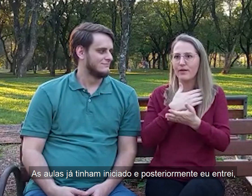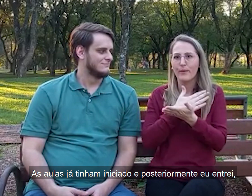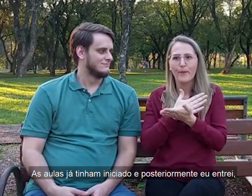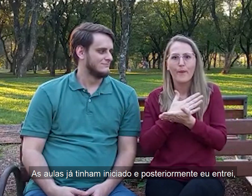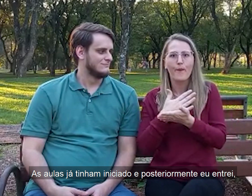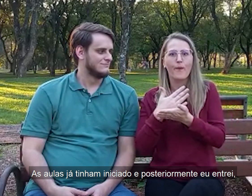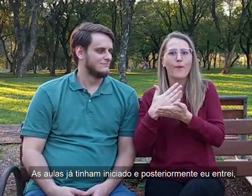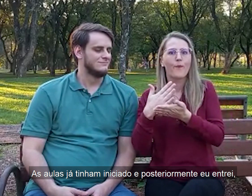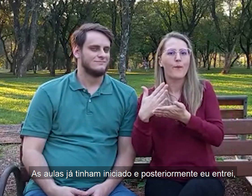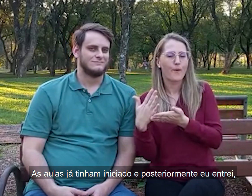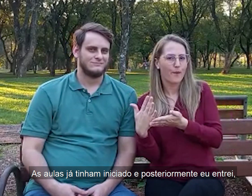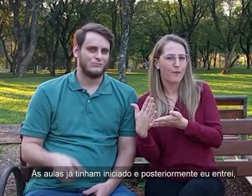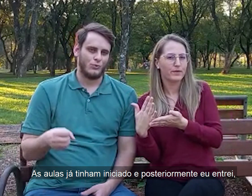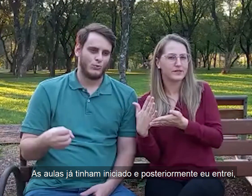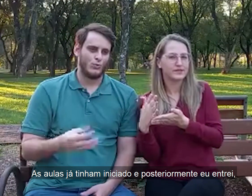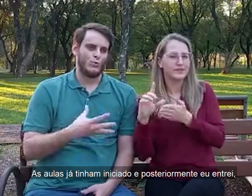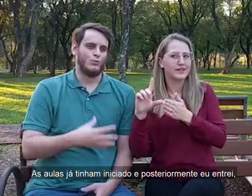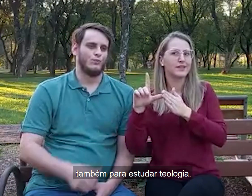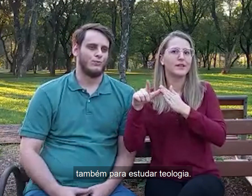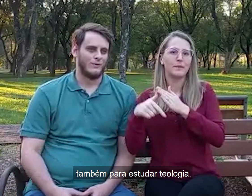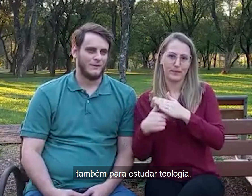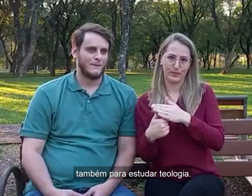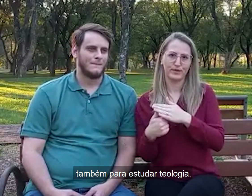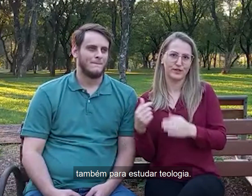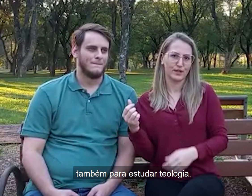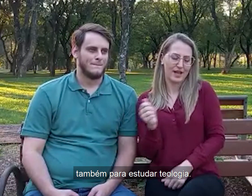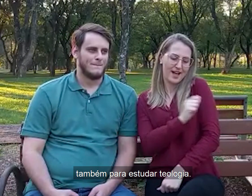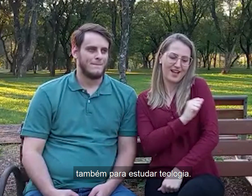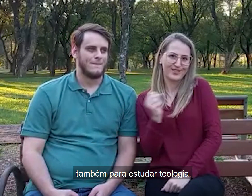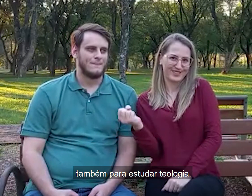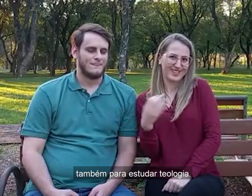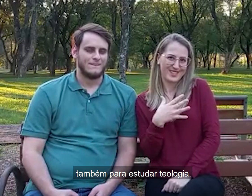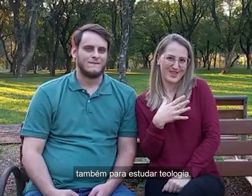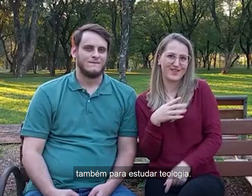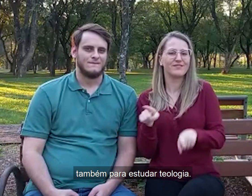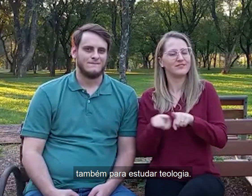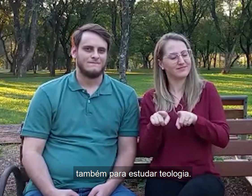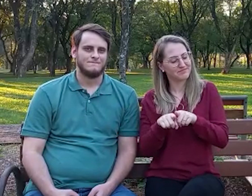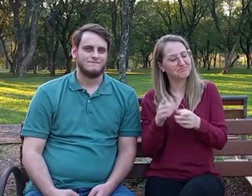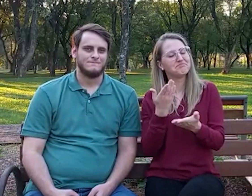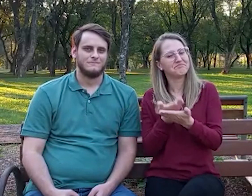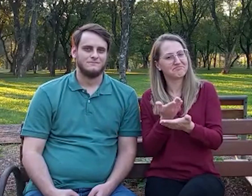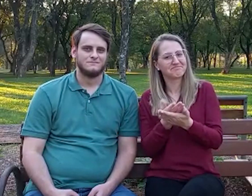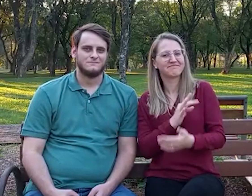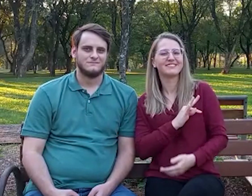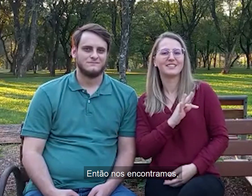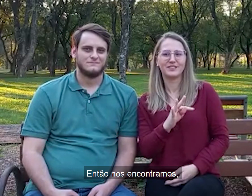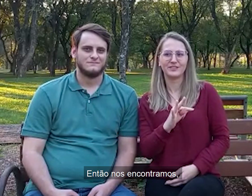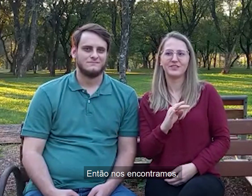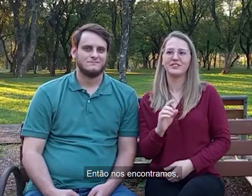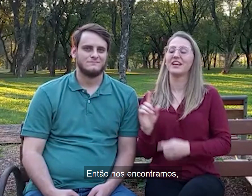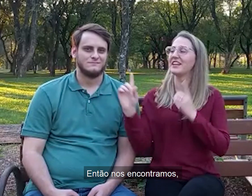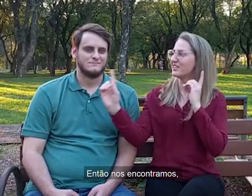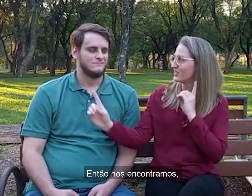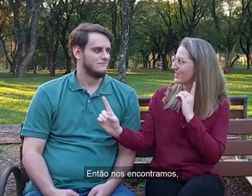posteriormente eu entrei, também para estudar Teologia. Então nos encontramos,